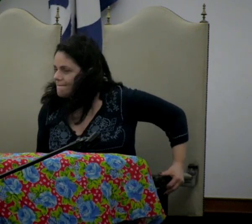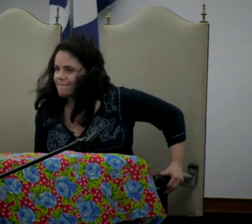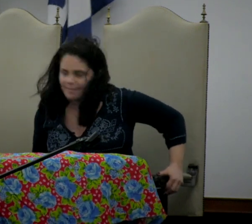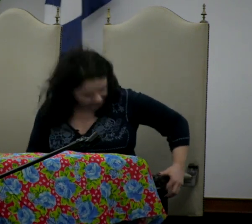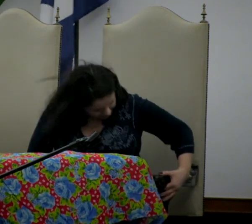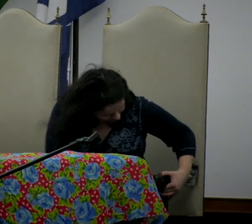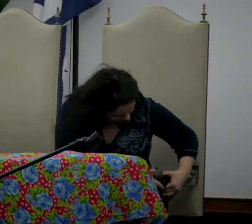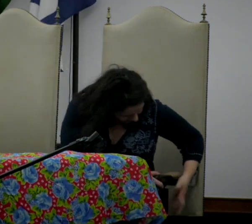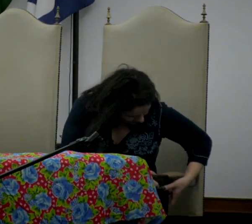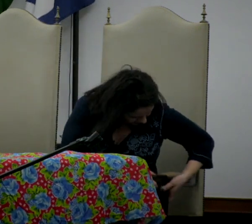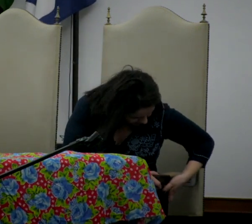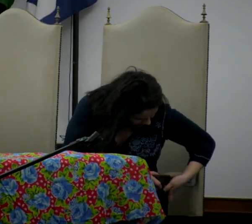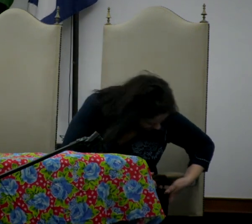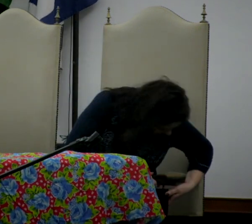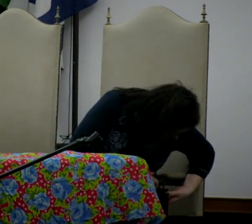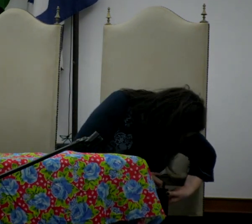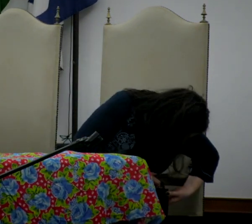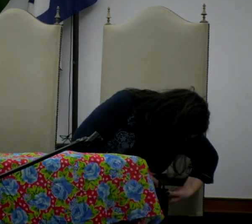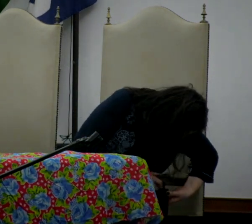Amanda? Oi.